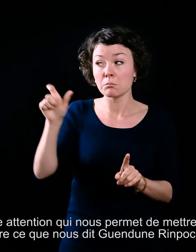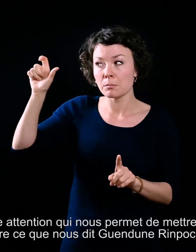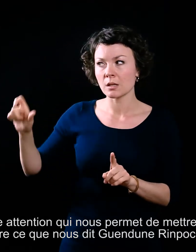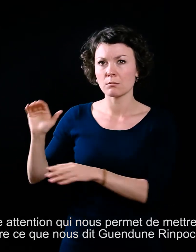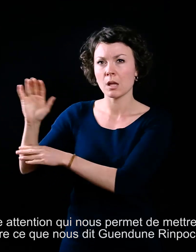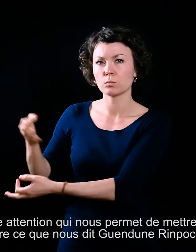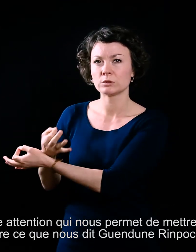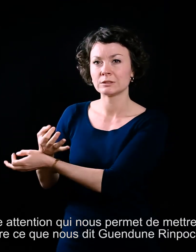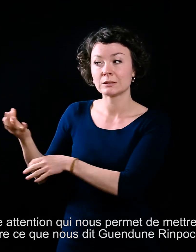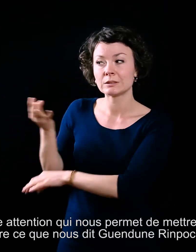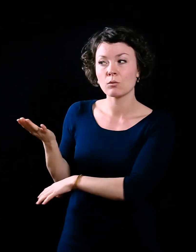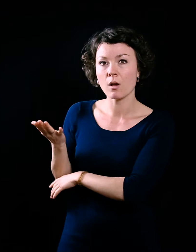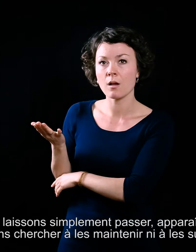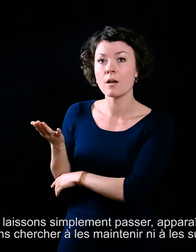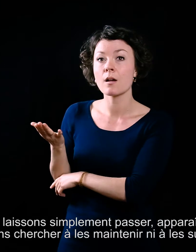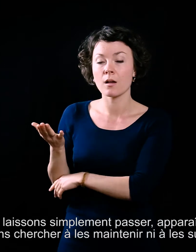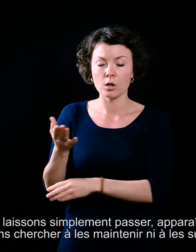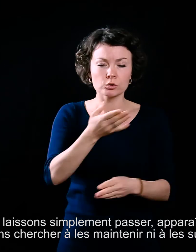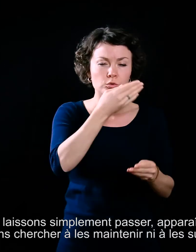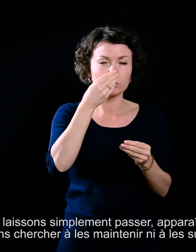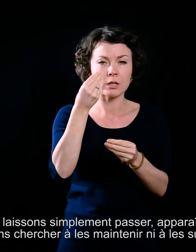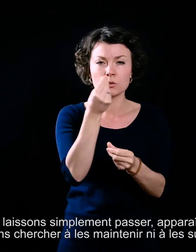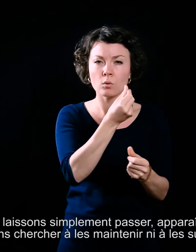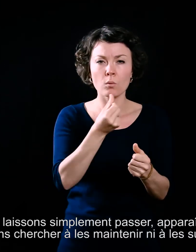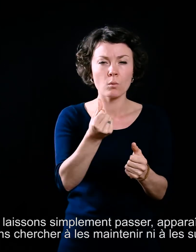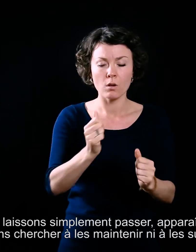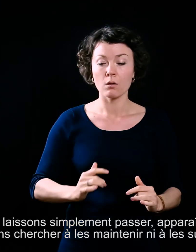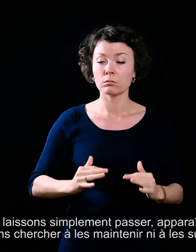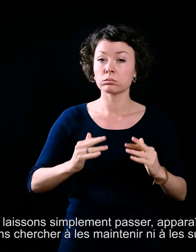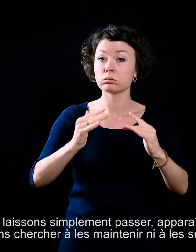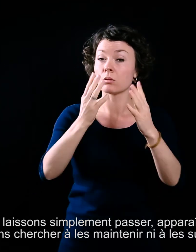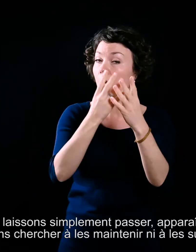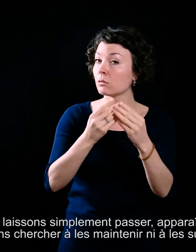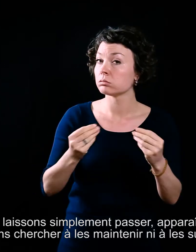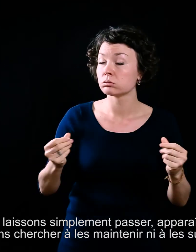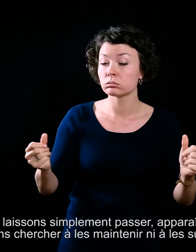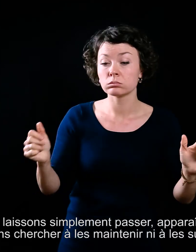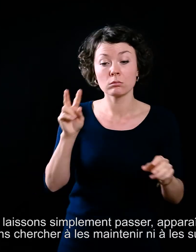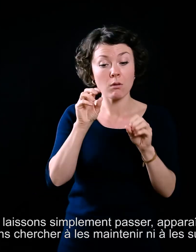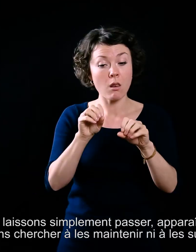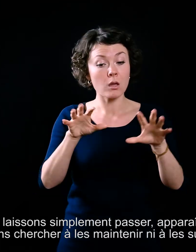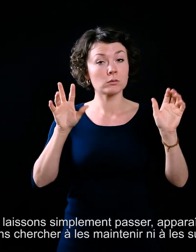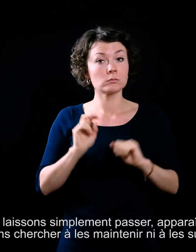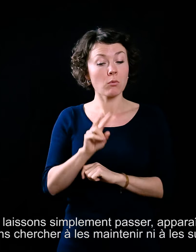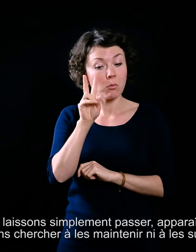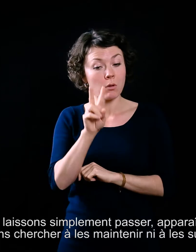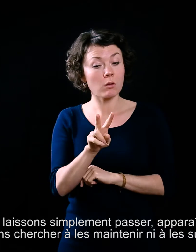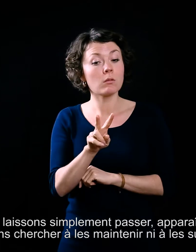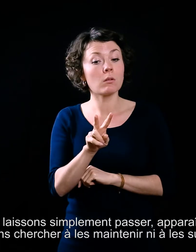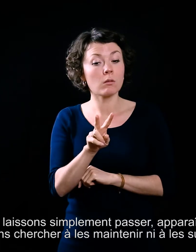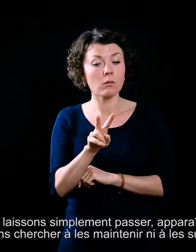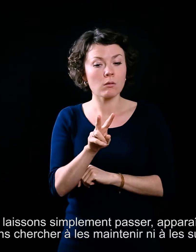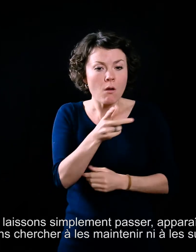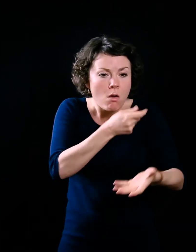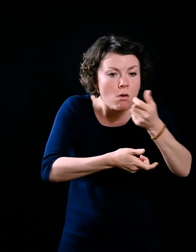dit Genun Rinpoche. Nous les laissons simplement passer, apparaître et disparaître, sans chercher à les maintenir ni à